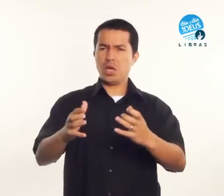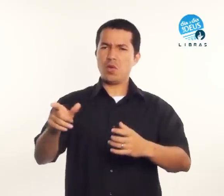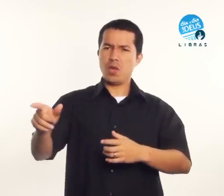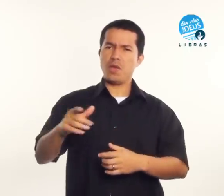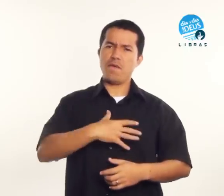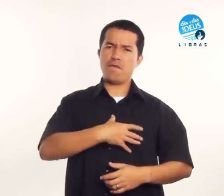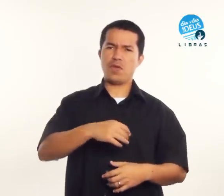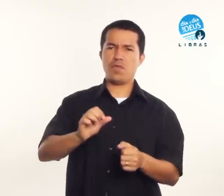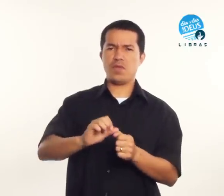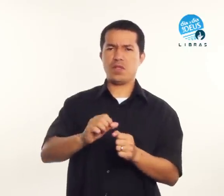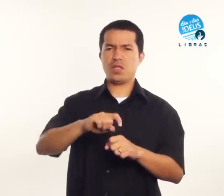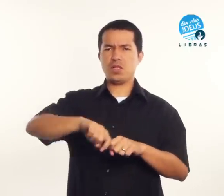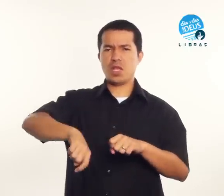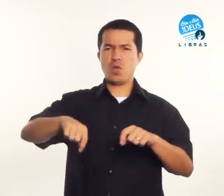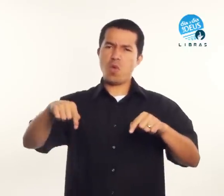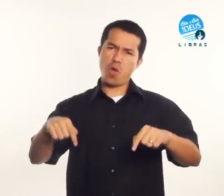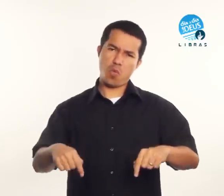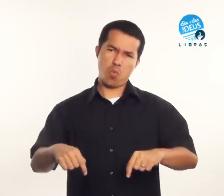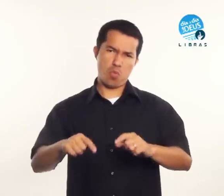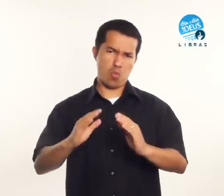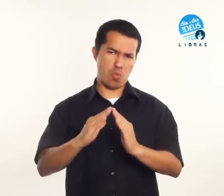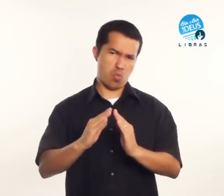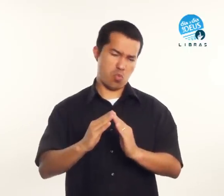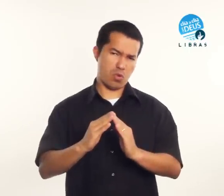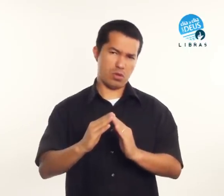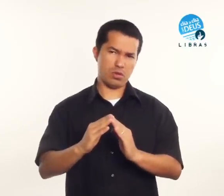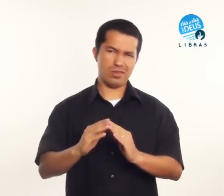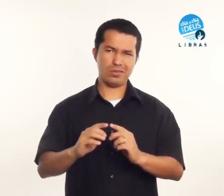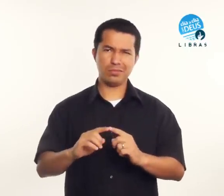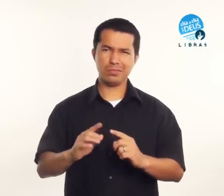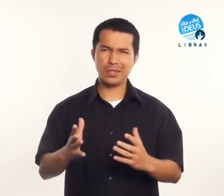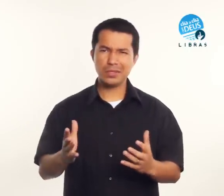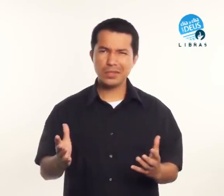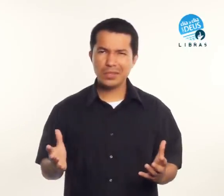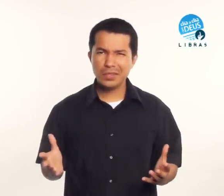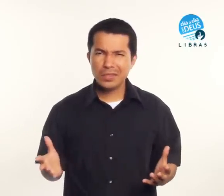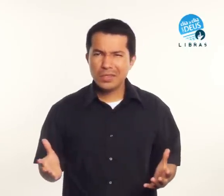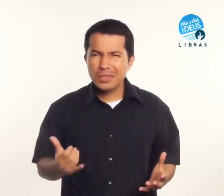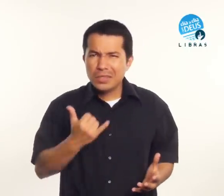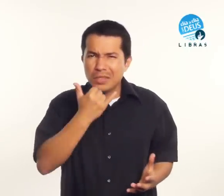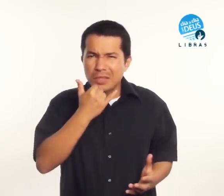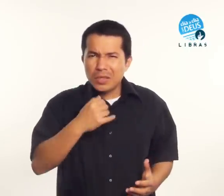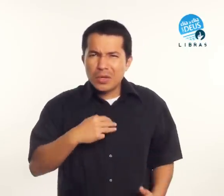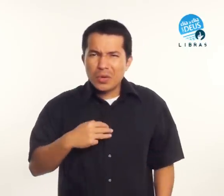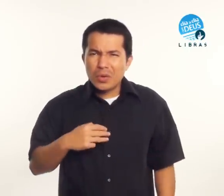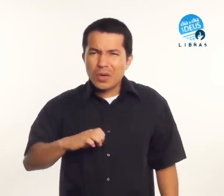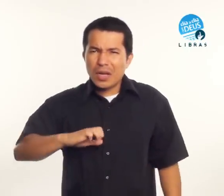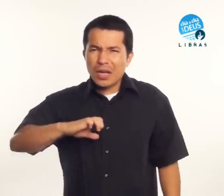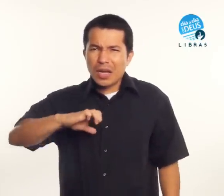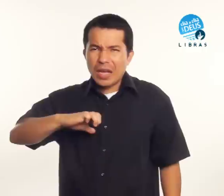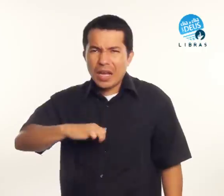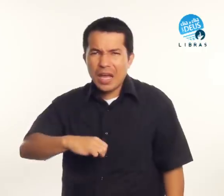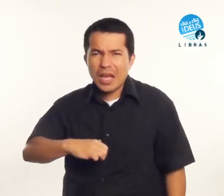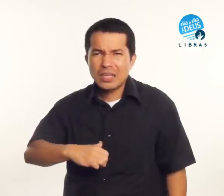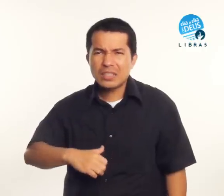problema é oferecer o quarto, e não a gente ensinar valores morais de esperar